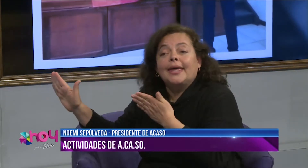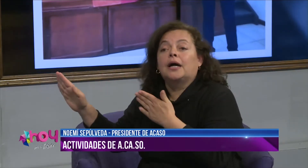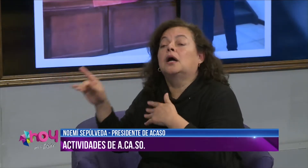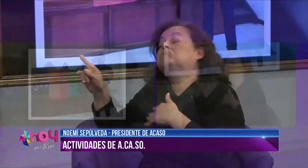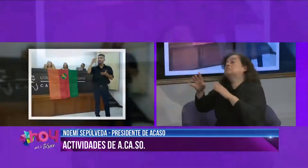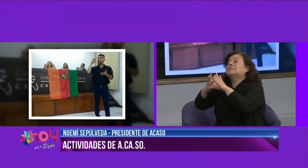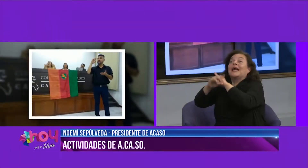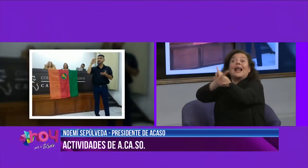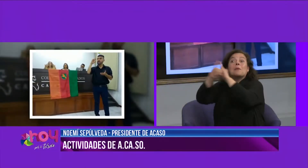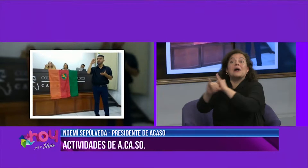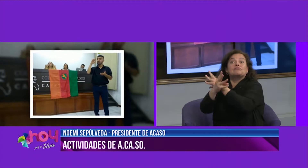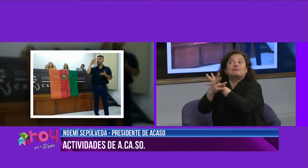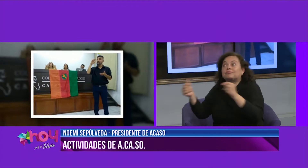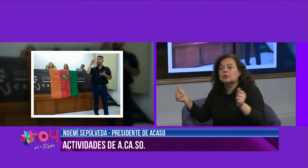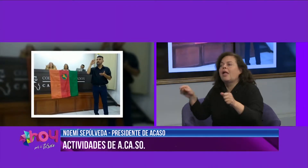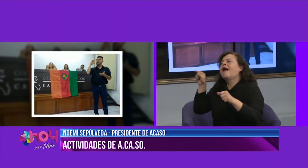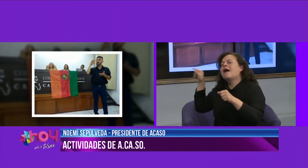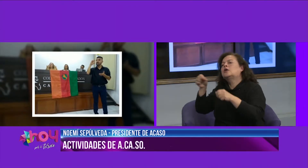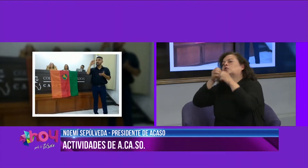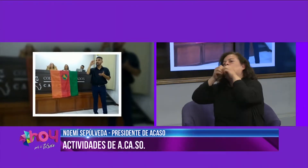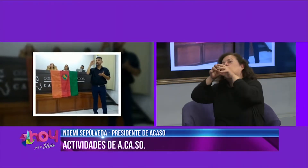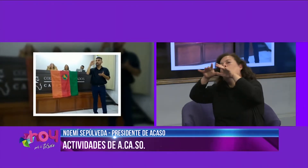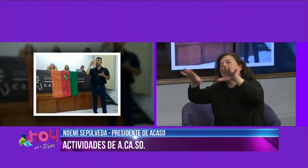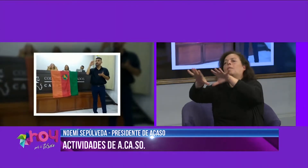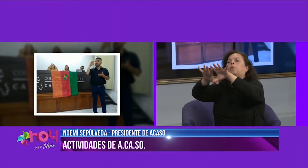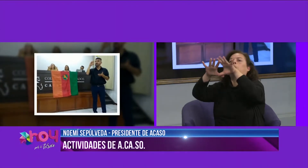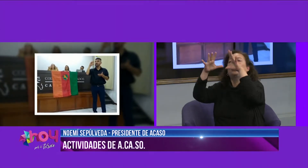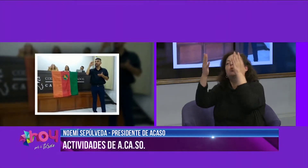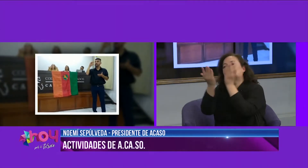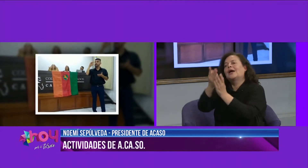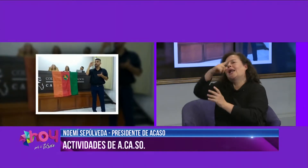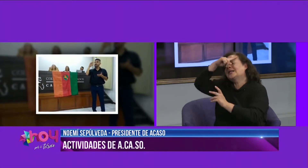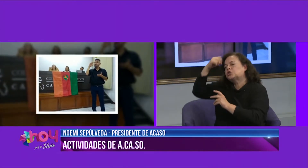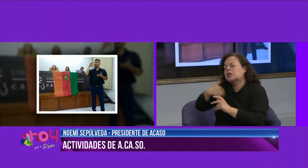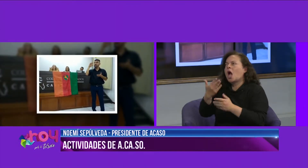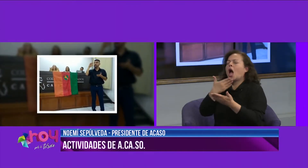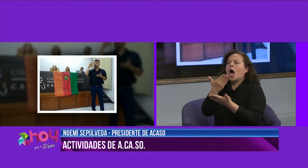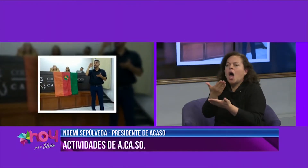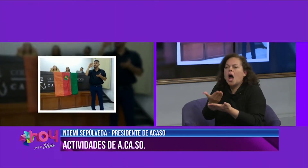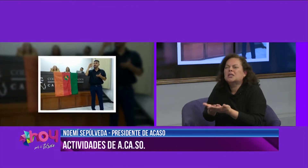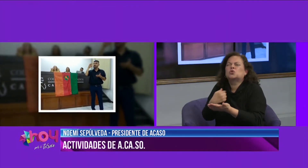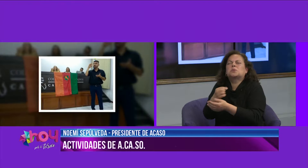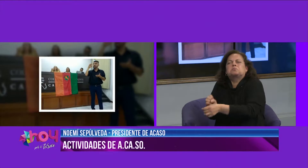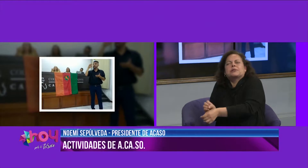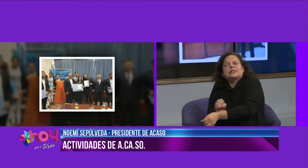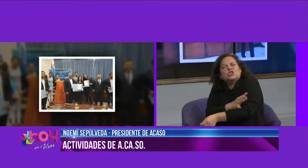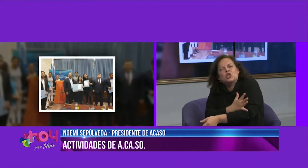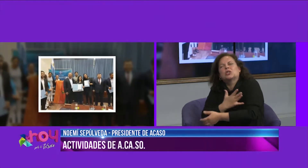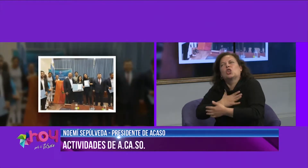una persona sorda que logró escapar de esta situación y difundió a nivel mundial, a nivel internacional, esta